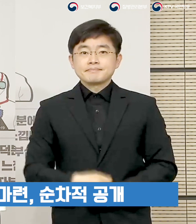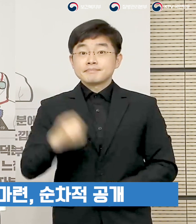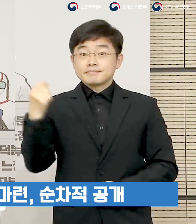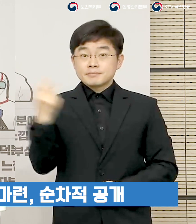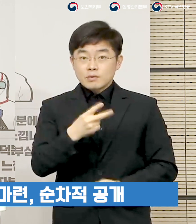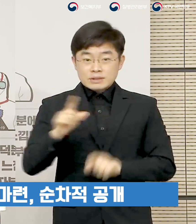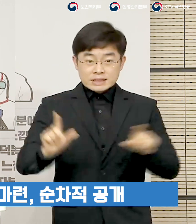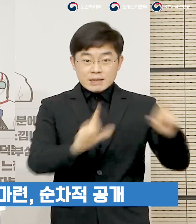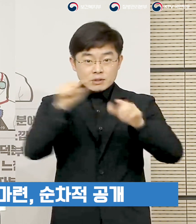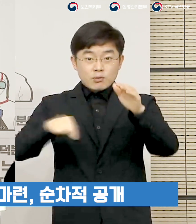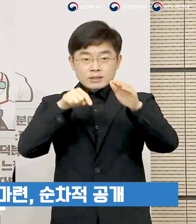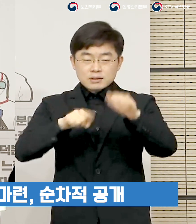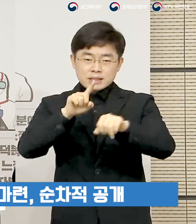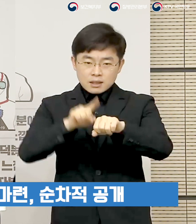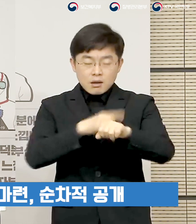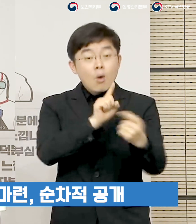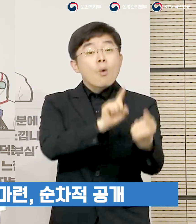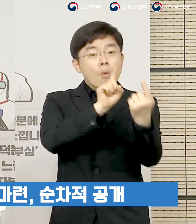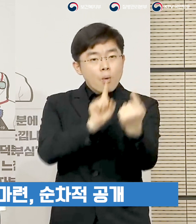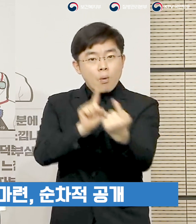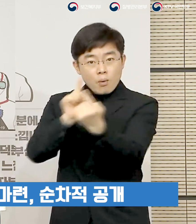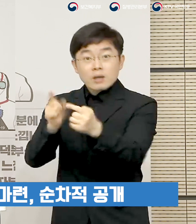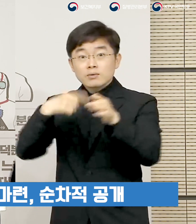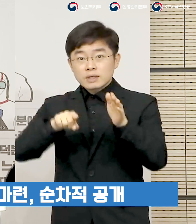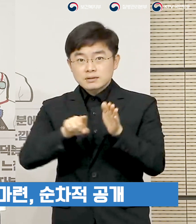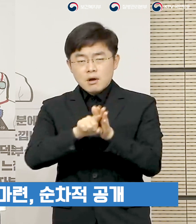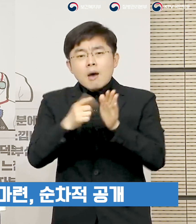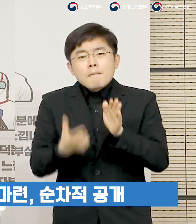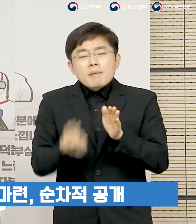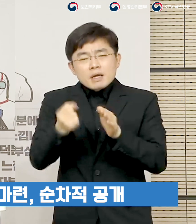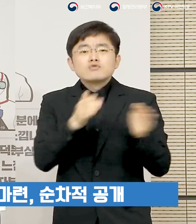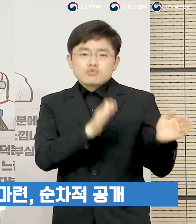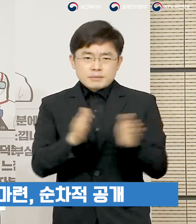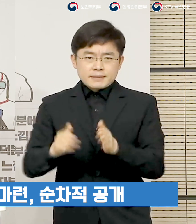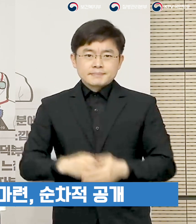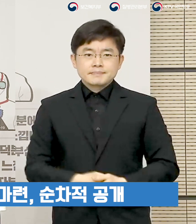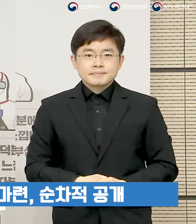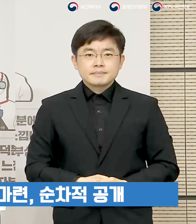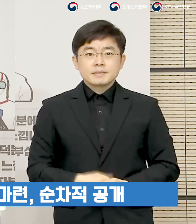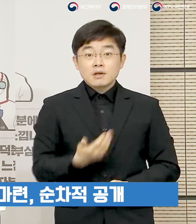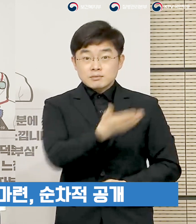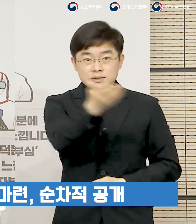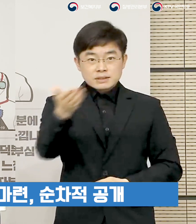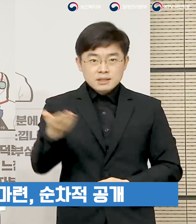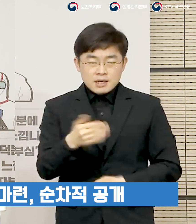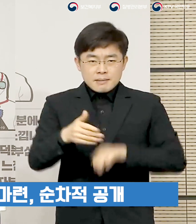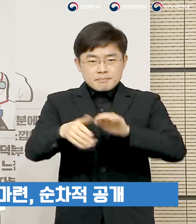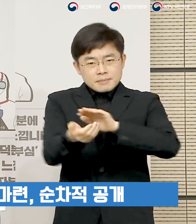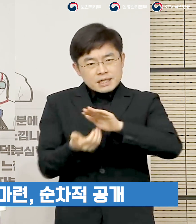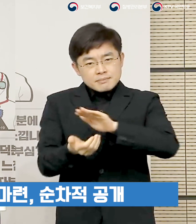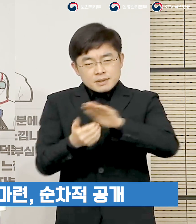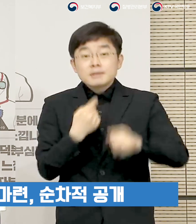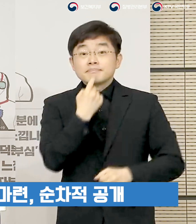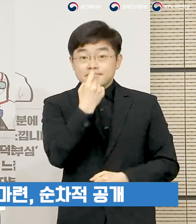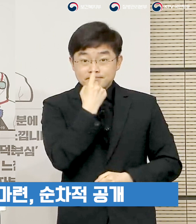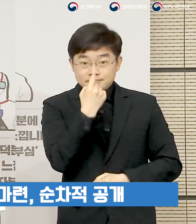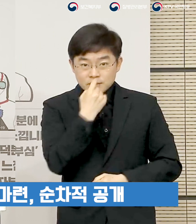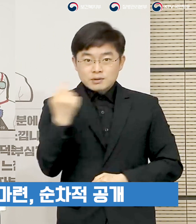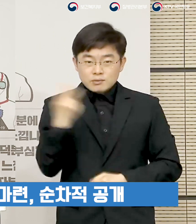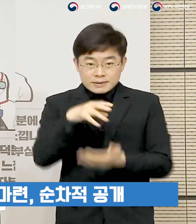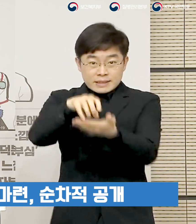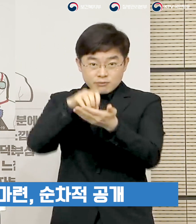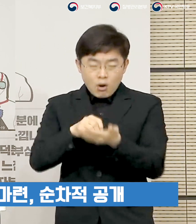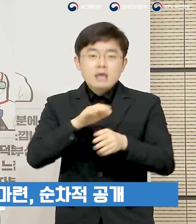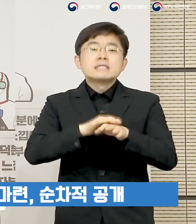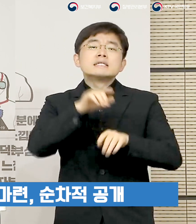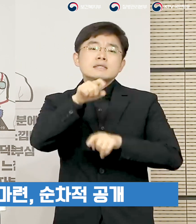속 거리두기 이행 준비를 위한 방역 지침을 조속히 마련하여 국민들이 미리 학습하고 실생활에 적용할 수